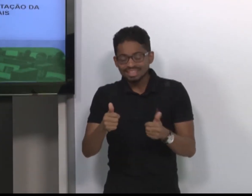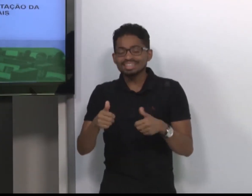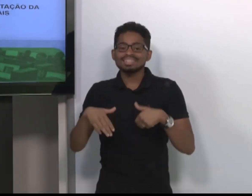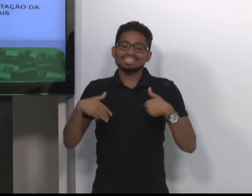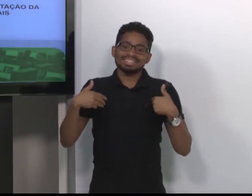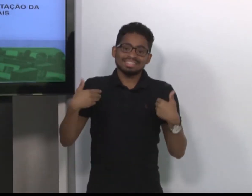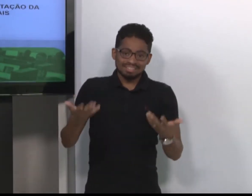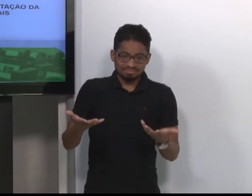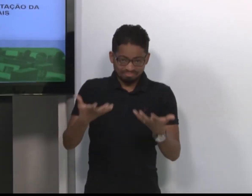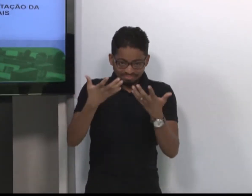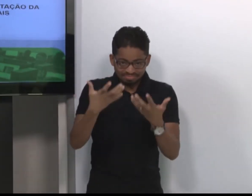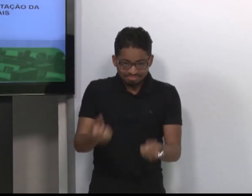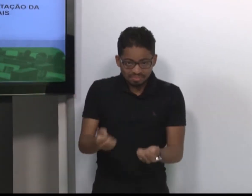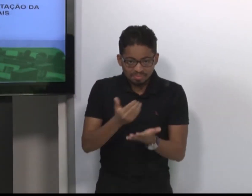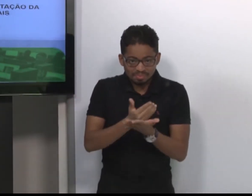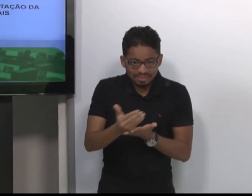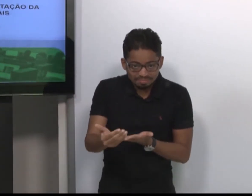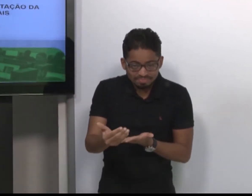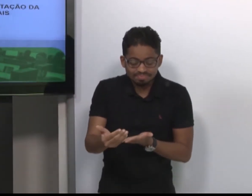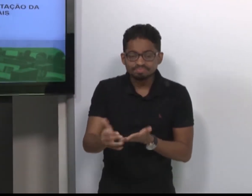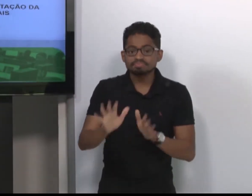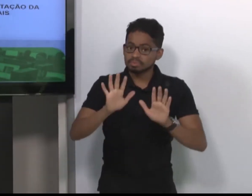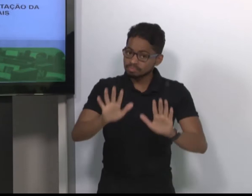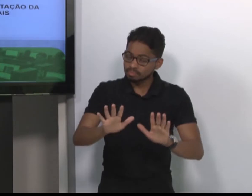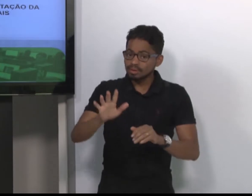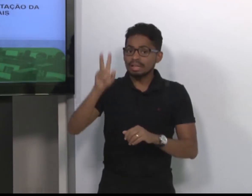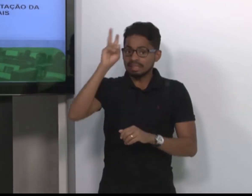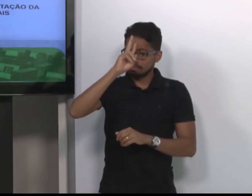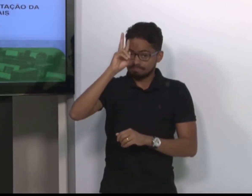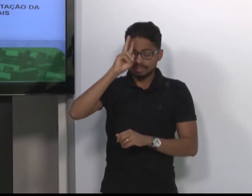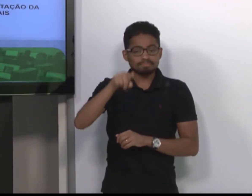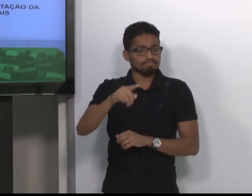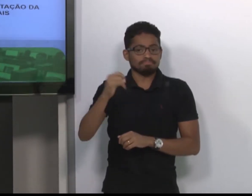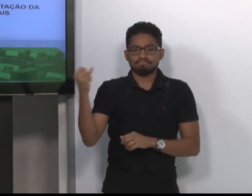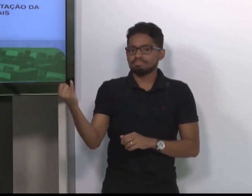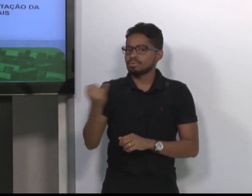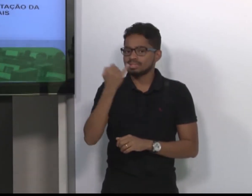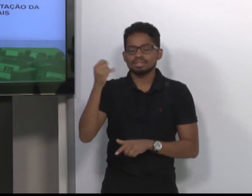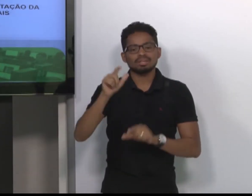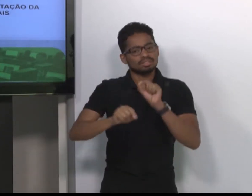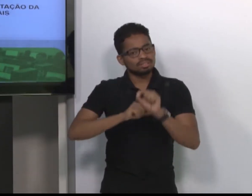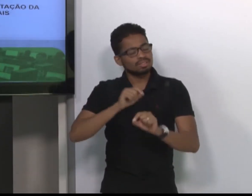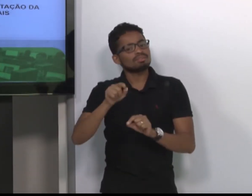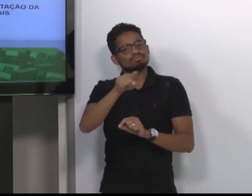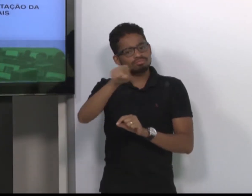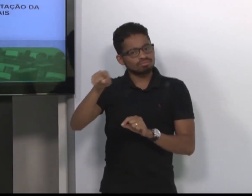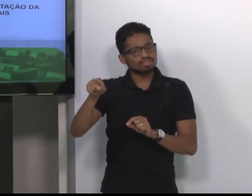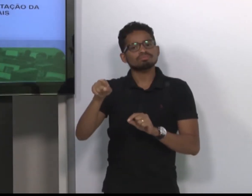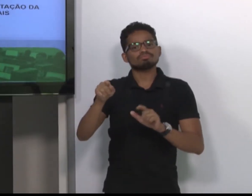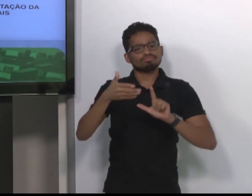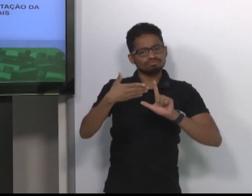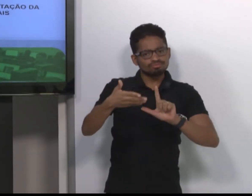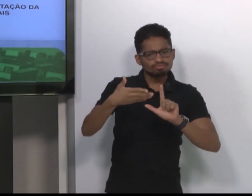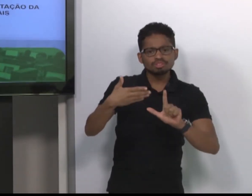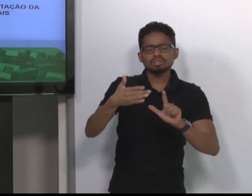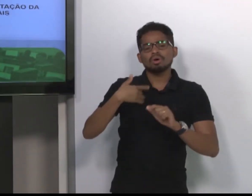iniciar? Lembrem-se, é de extrema relevância que vocês assistam às